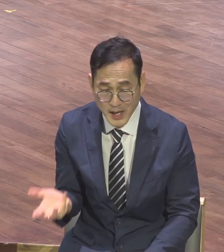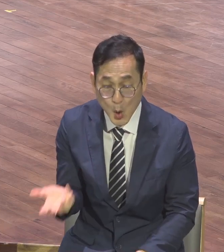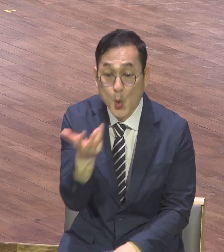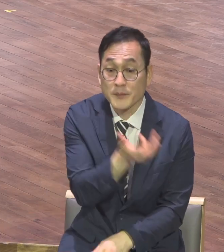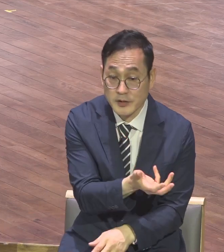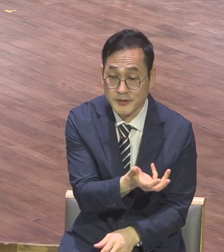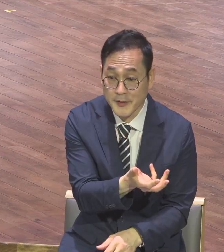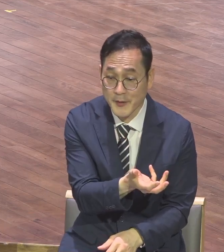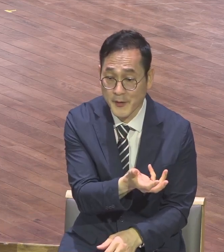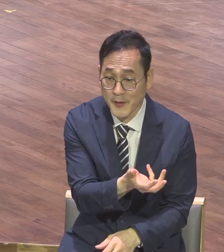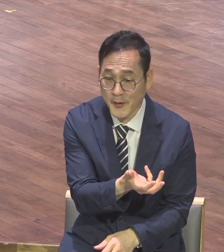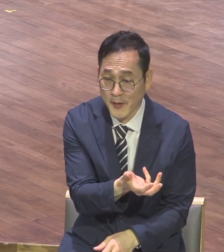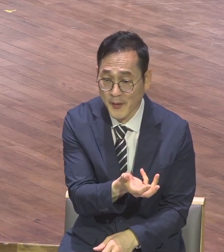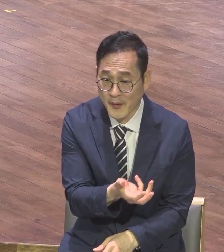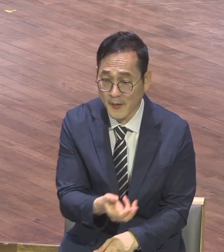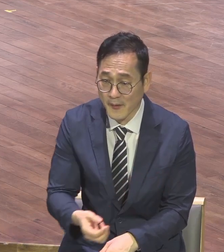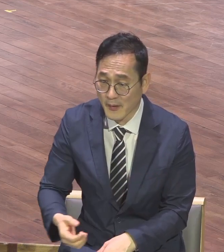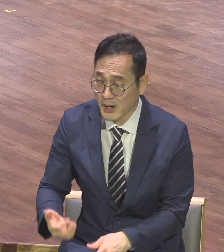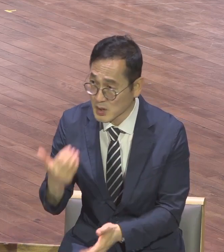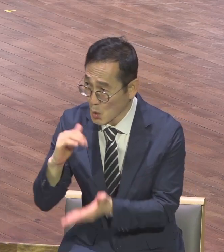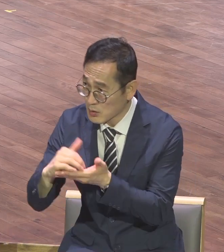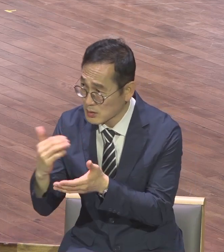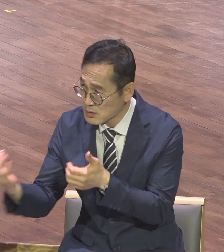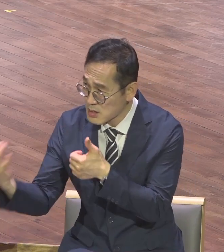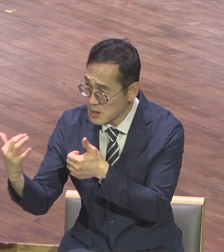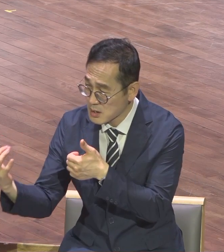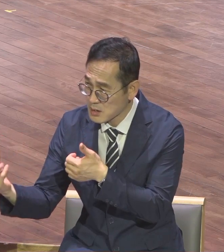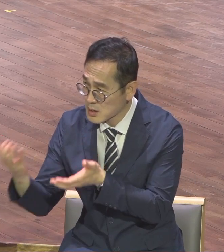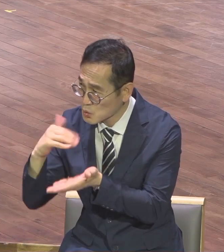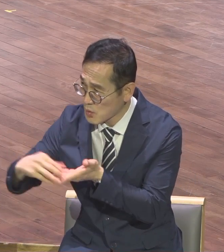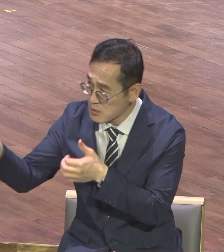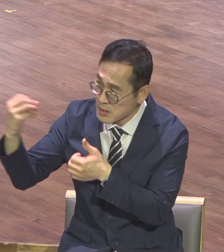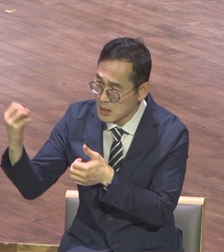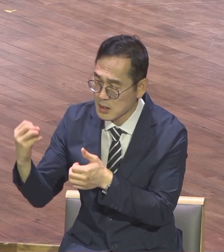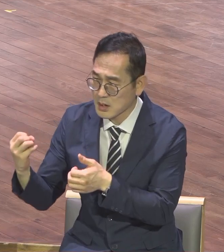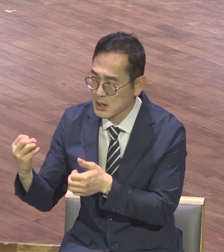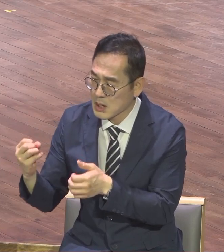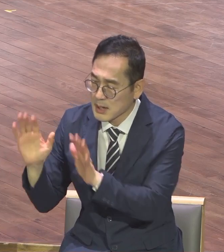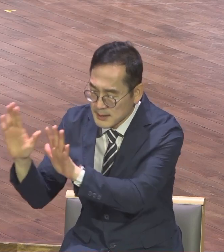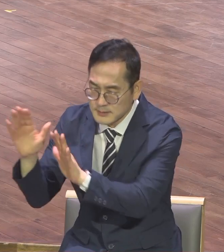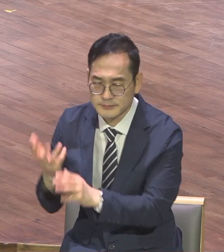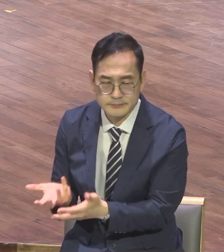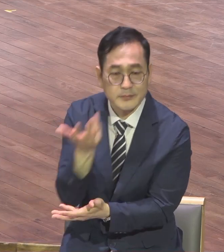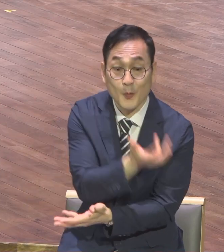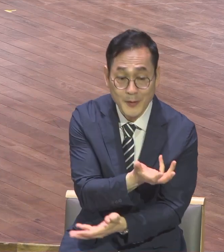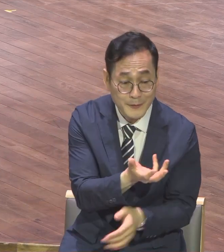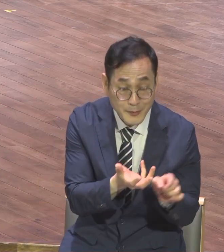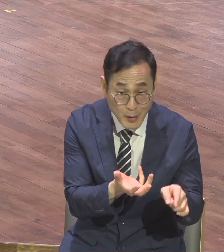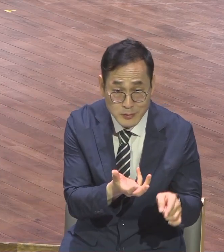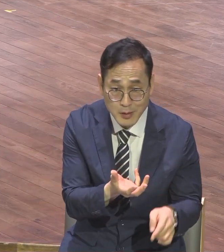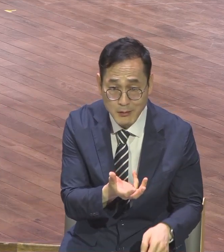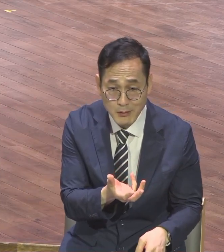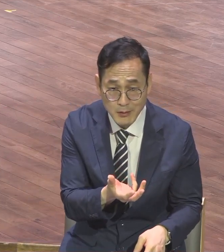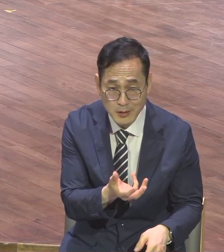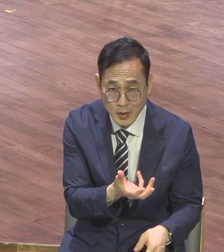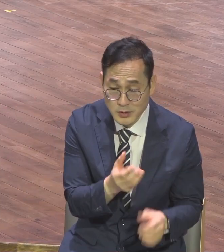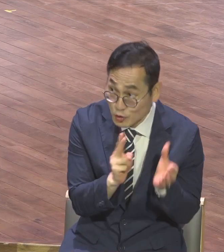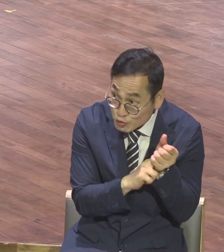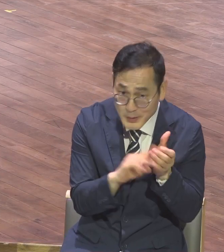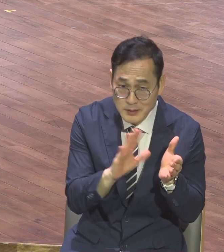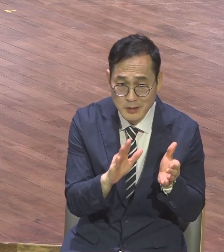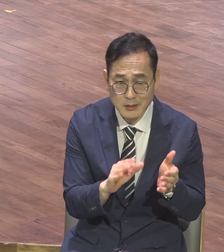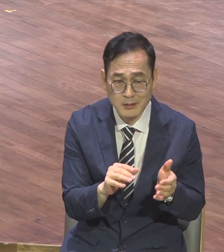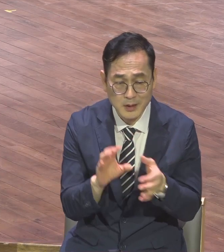가가지고 거기에서 또 복음을 증거합니다. 또 복음을 증거해요. 이걸 뭐라